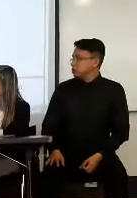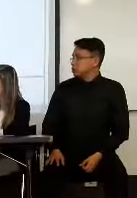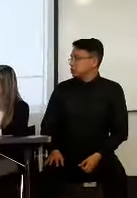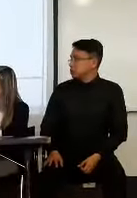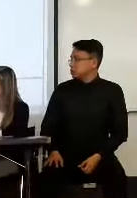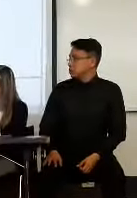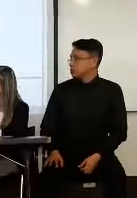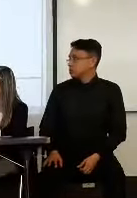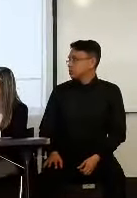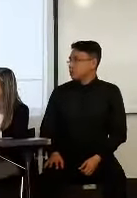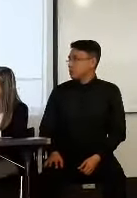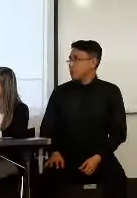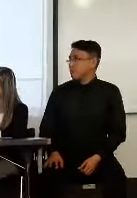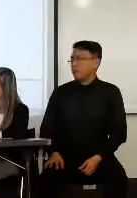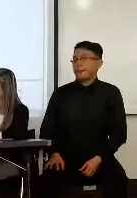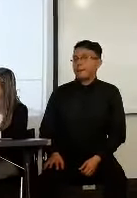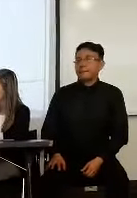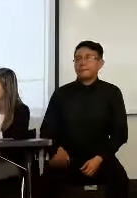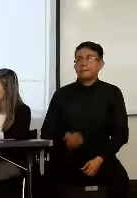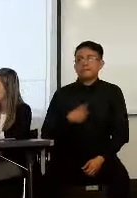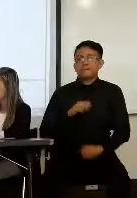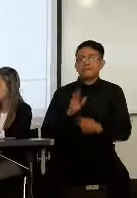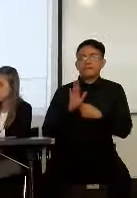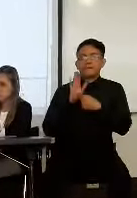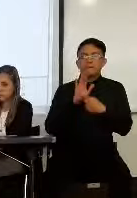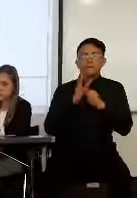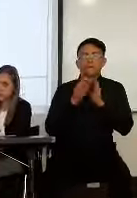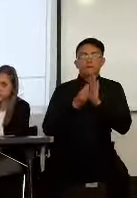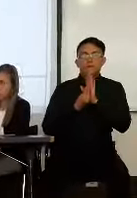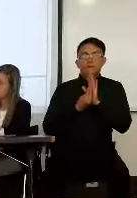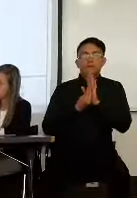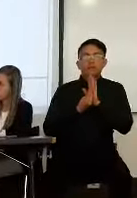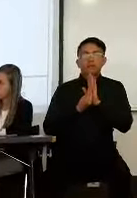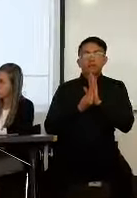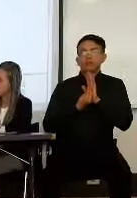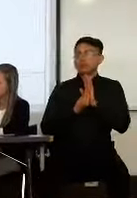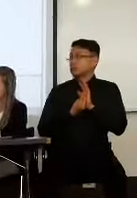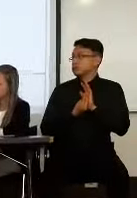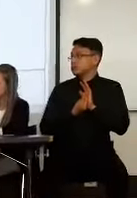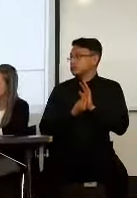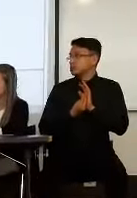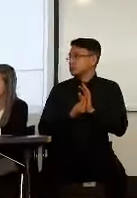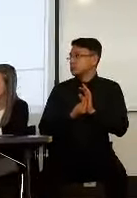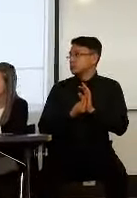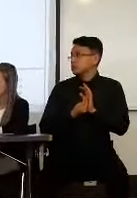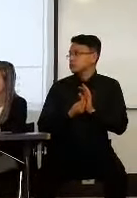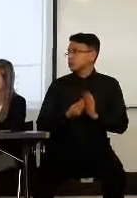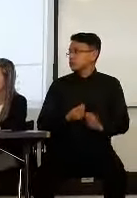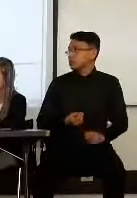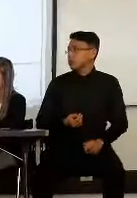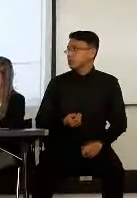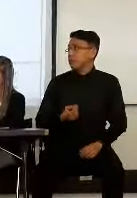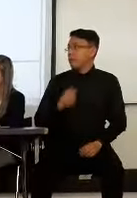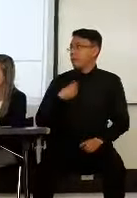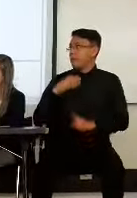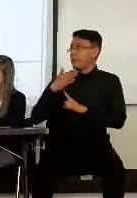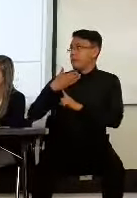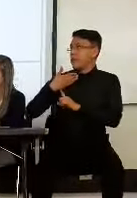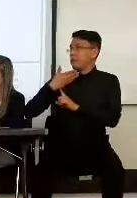Esta cartilla, y se lo dije a los profesionales de Profamilia, quiero decirles, ustedes lo han escuchado, Profamilia